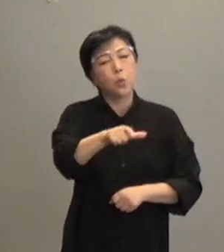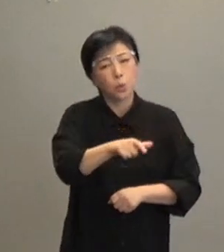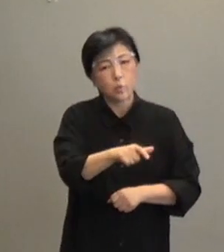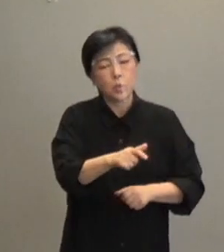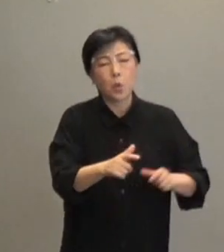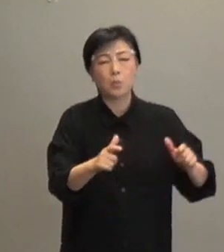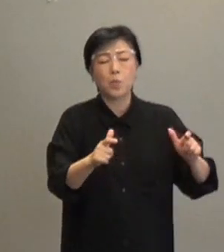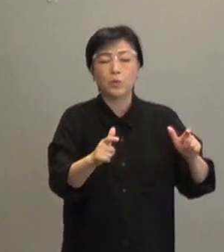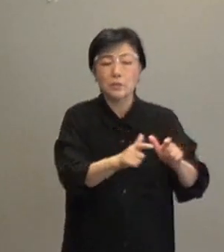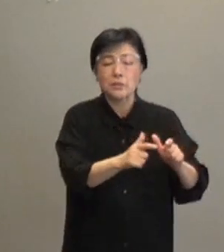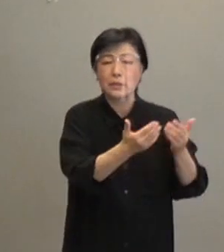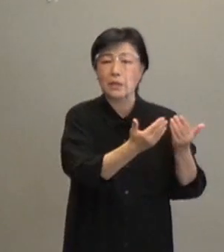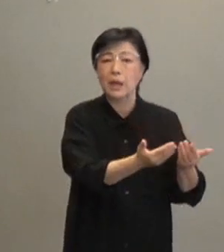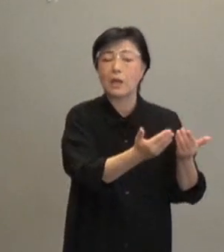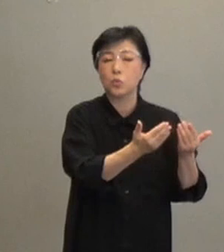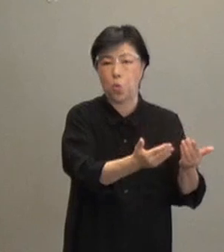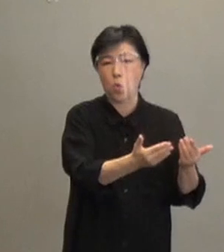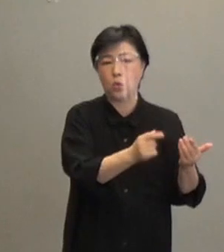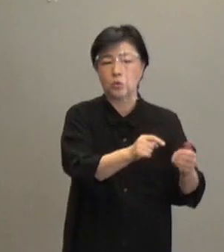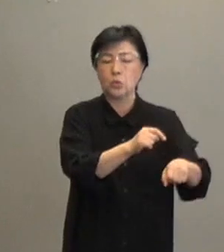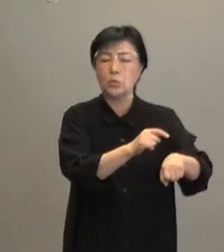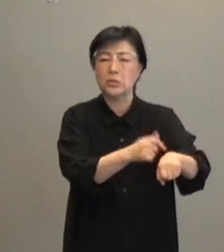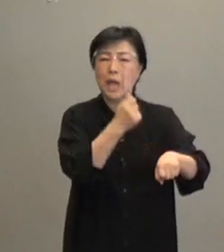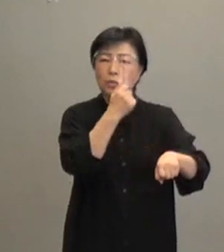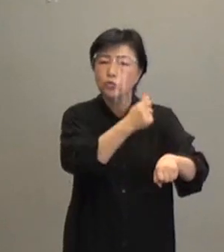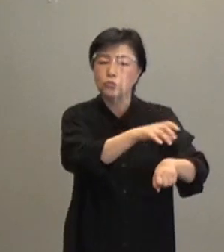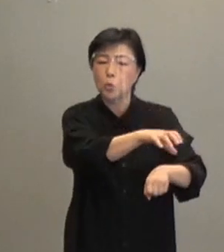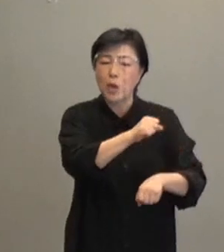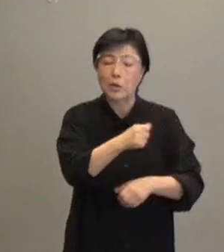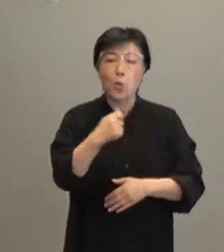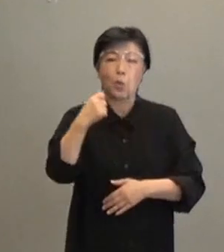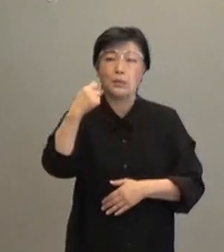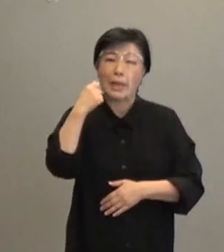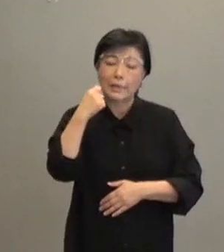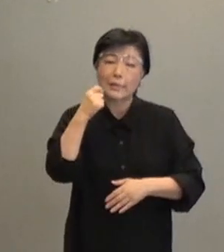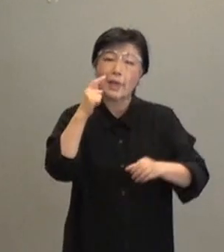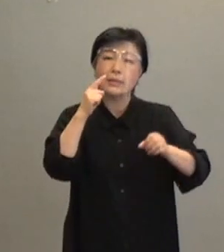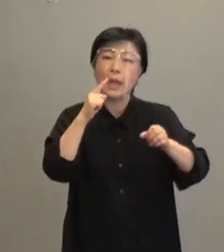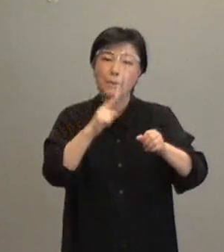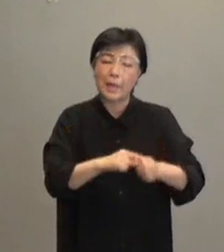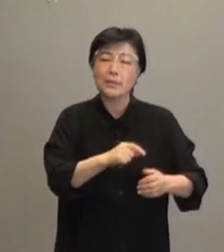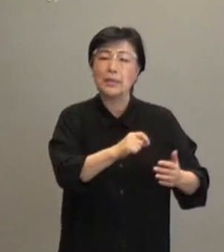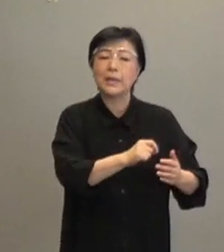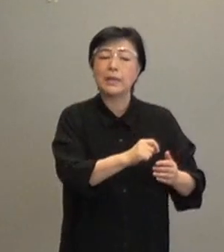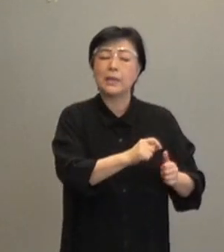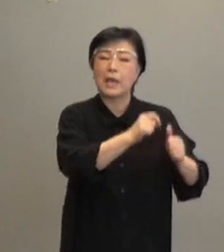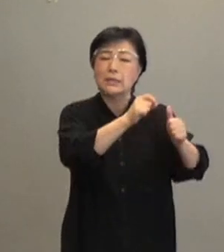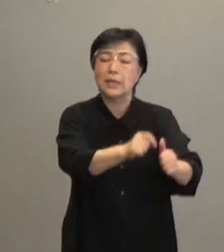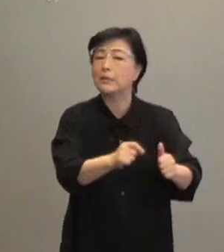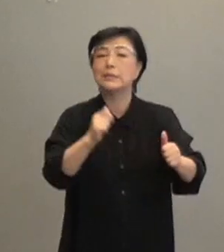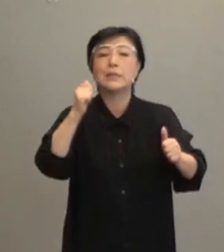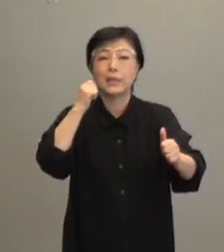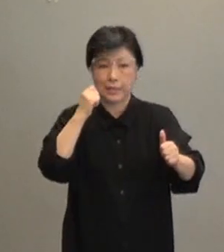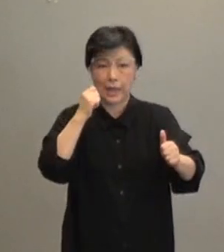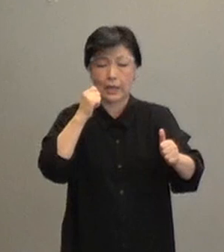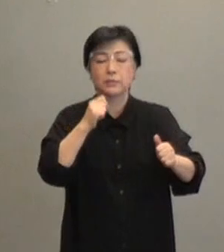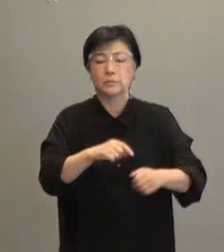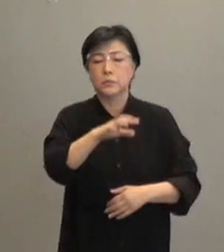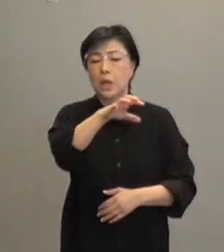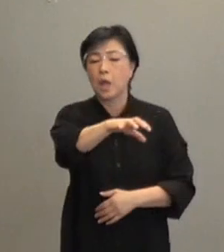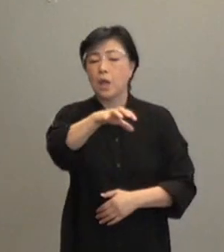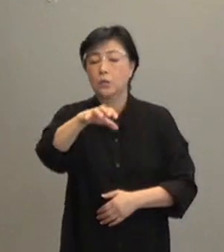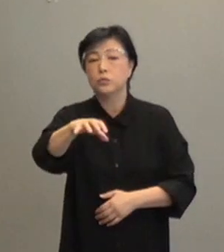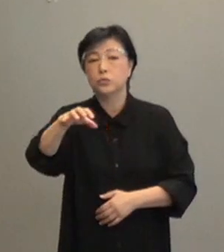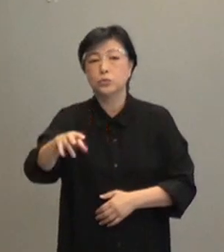規模校だとですね、その時間が十分に確保できないという形が出ます。そうすると、2つであったり3つの